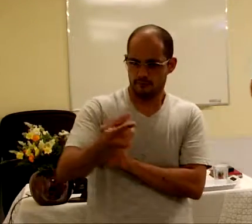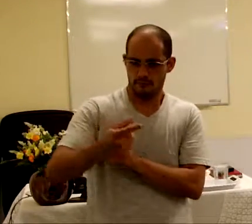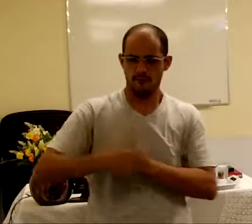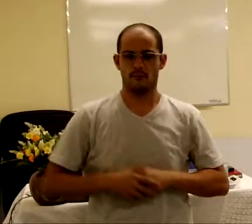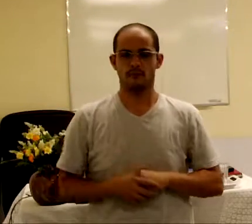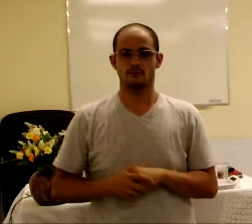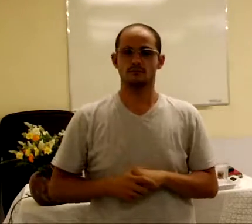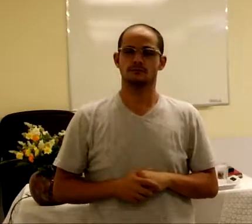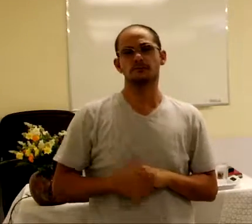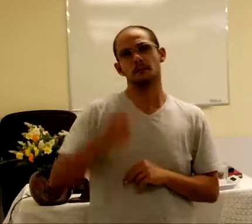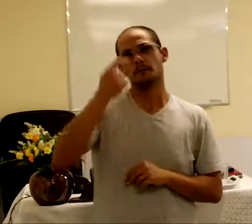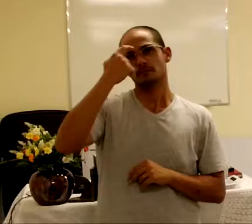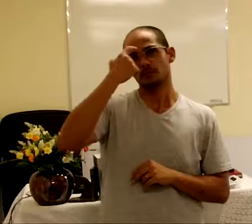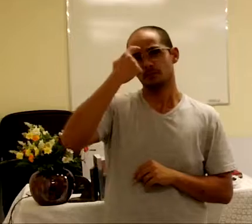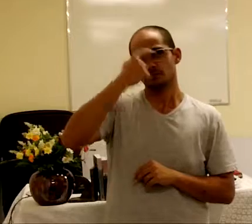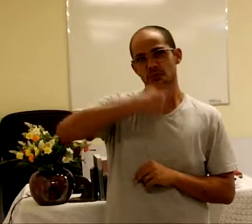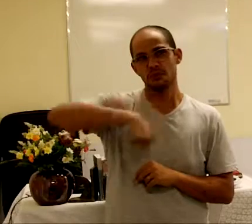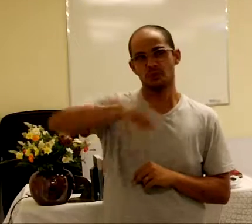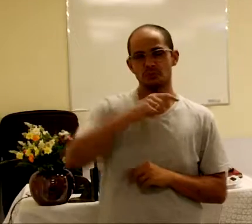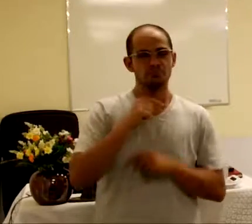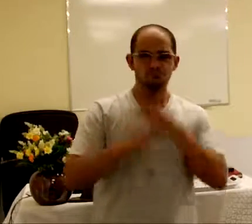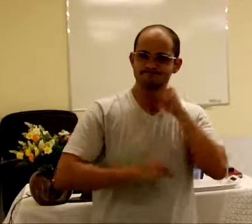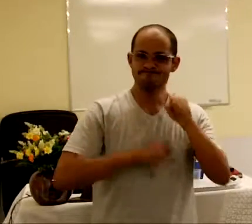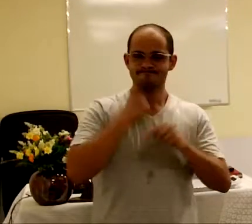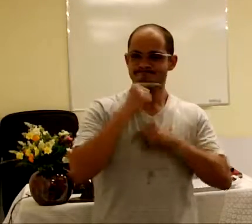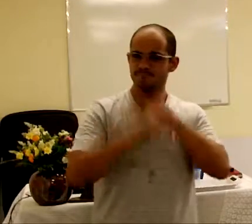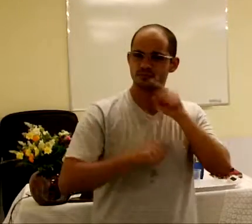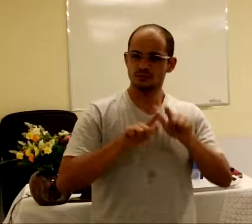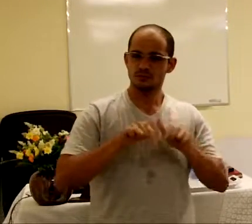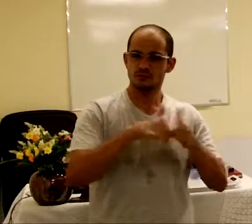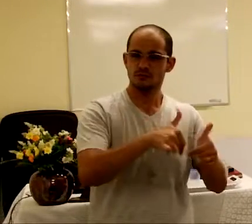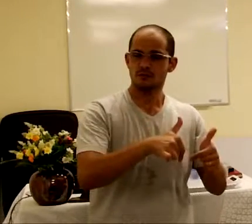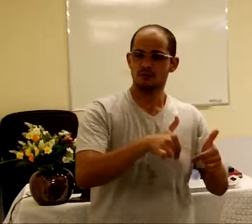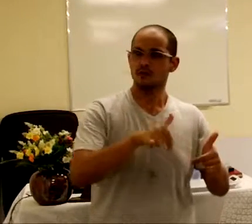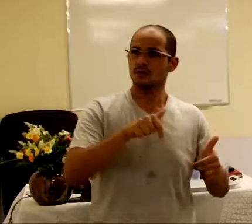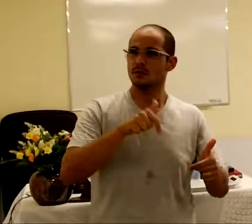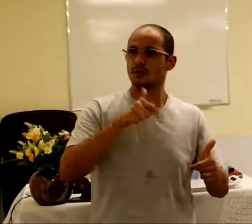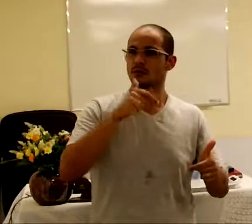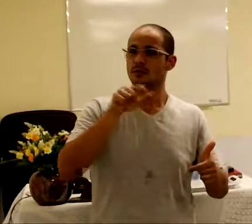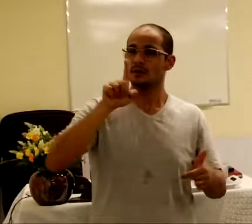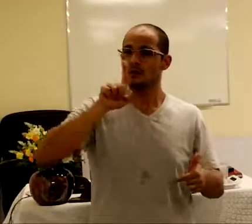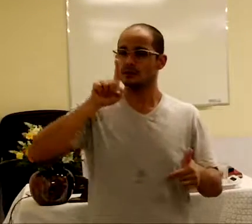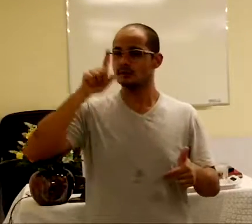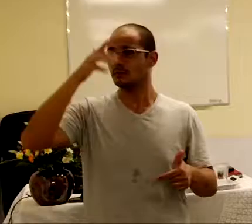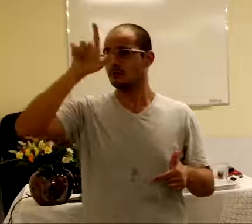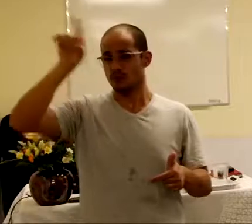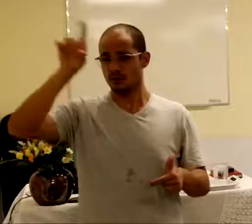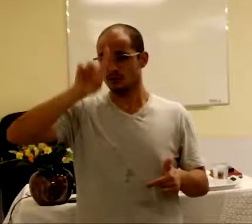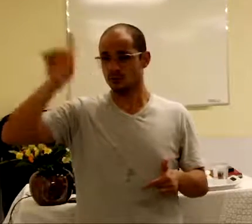que nós achamos que por nós não damos conta, esquece que Deus nada com o braço só.